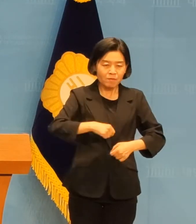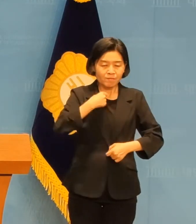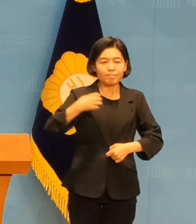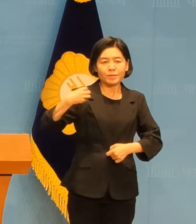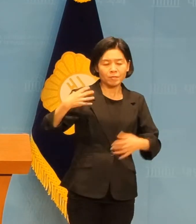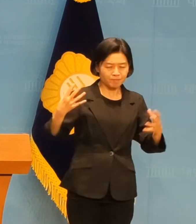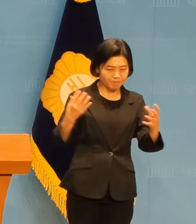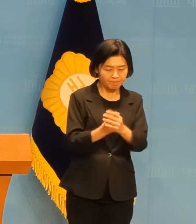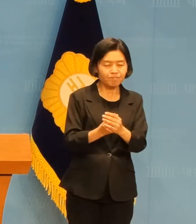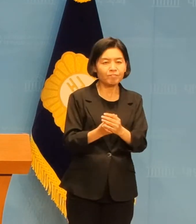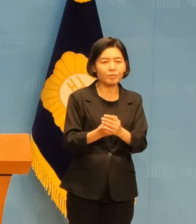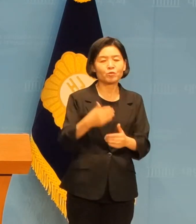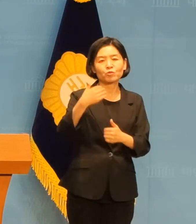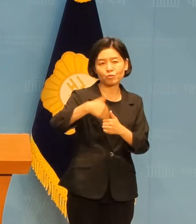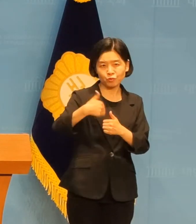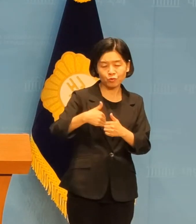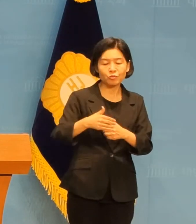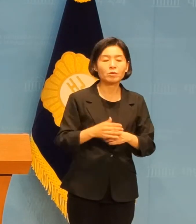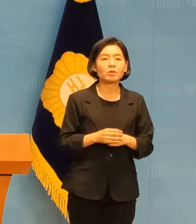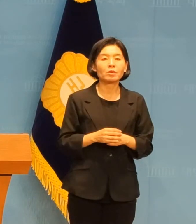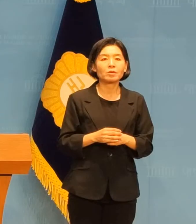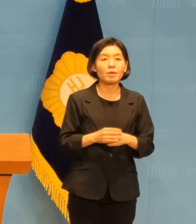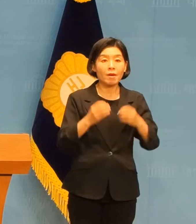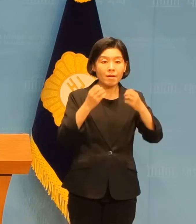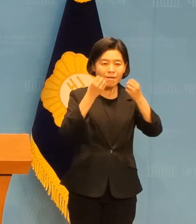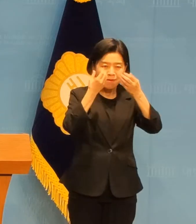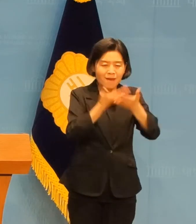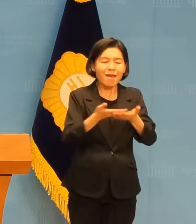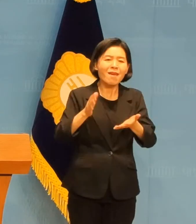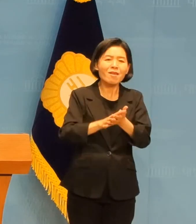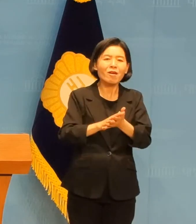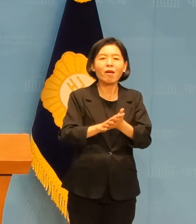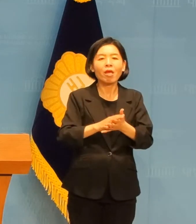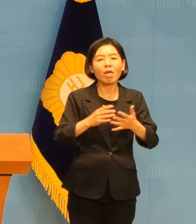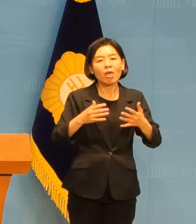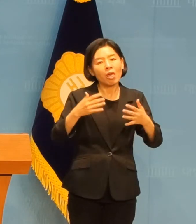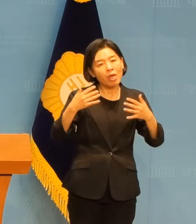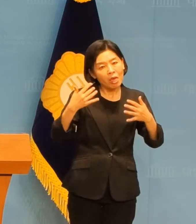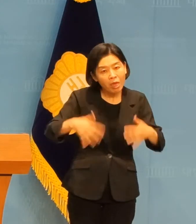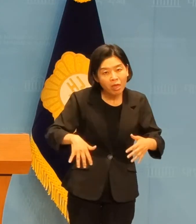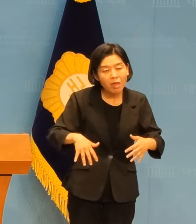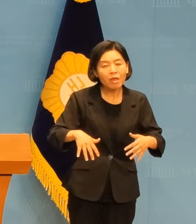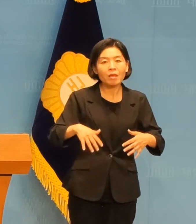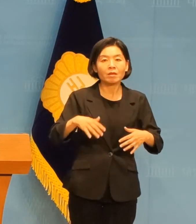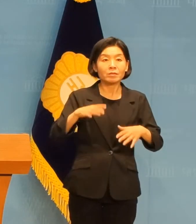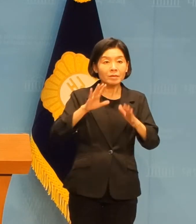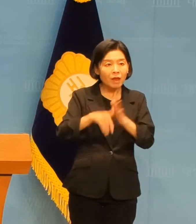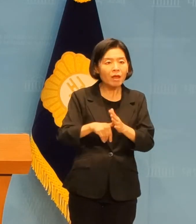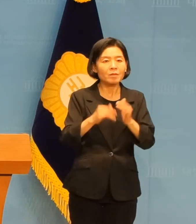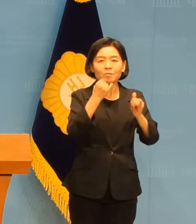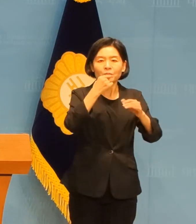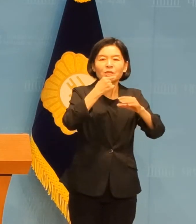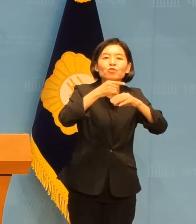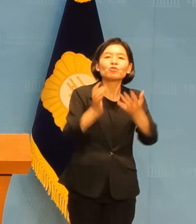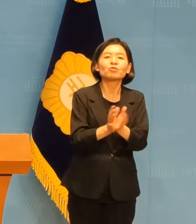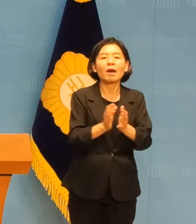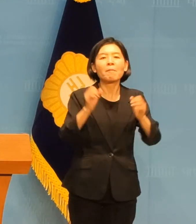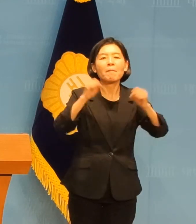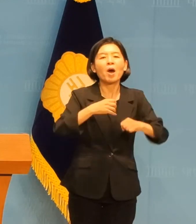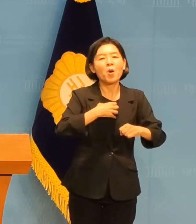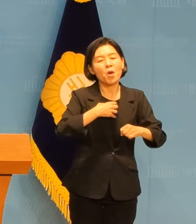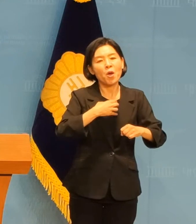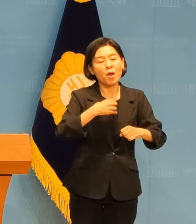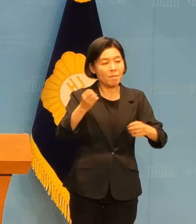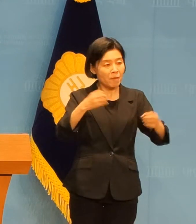요구하셨습니다. 나아가 개혁이 흐지부지되면 민주당이 폭망한다는 시민의 목소리는